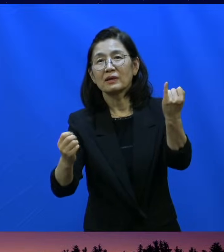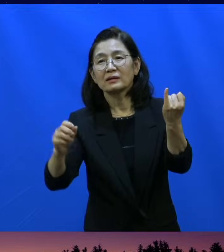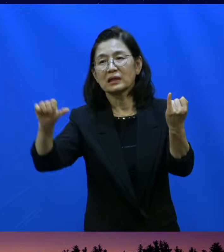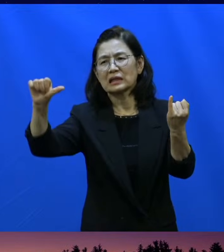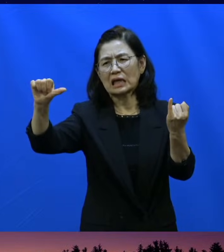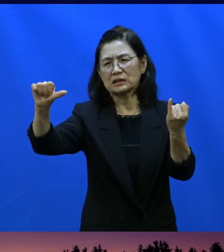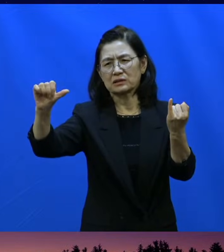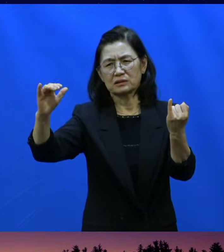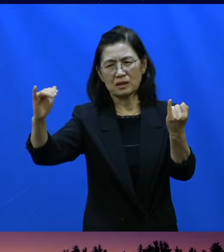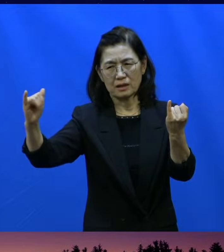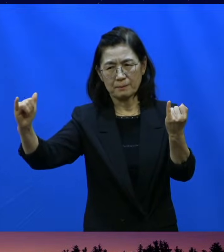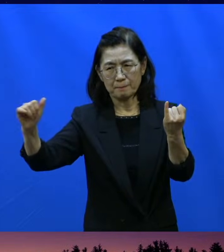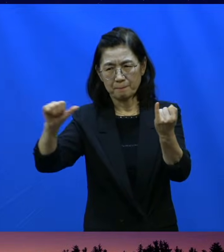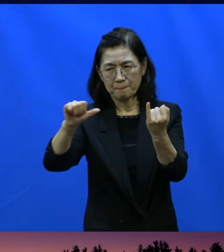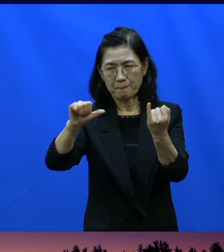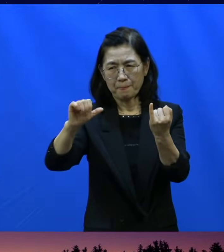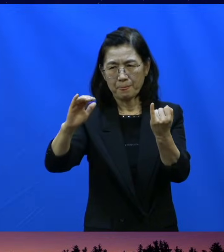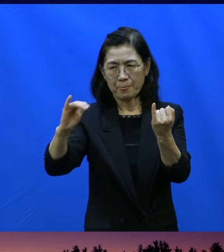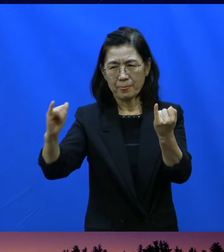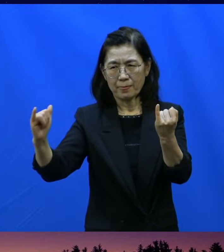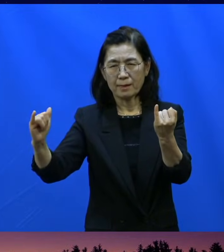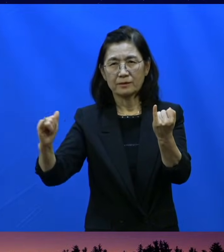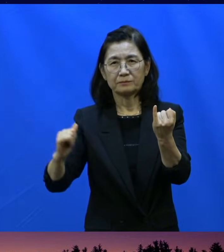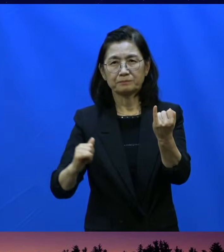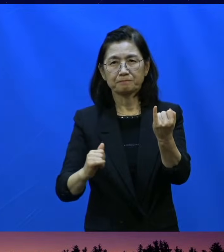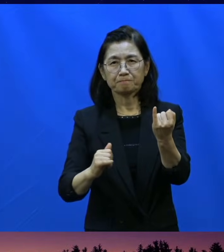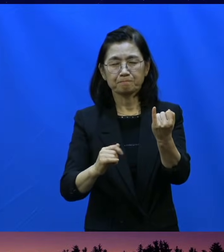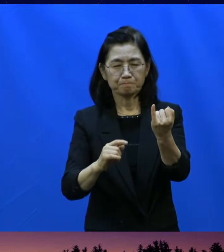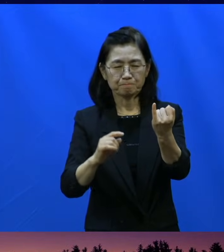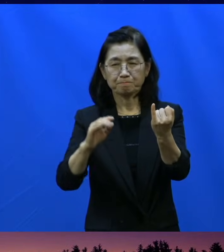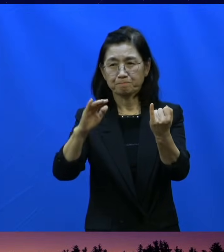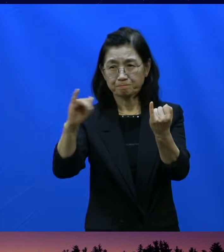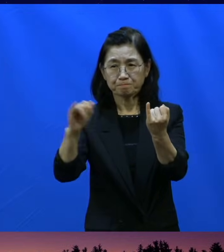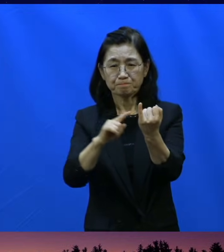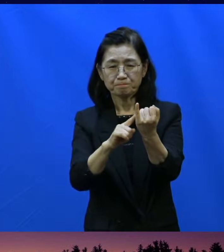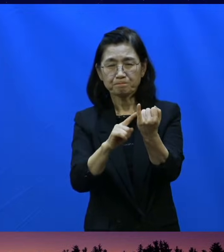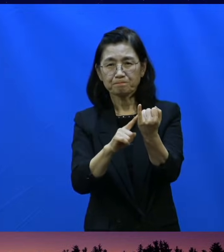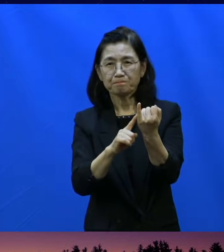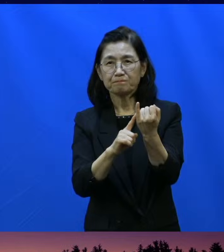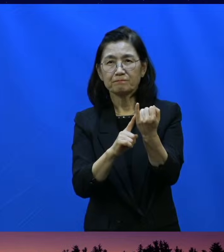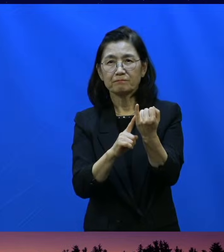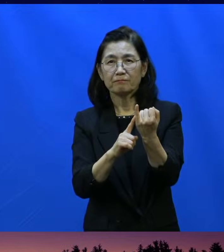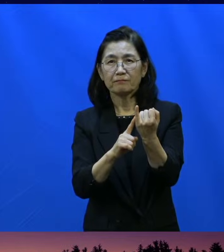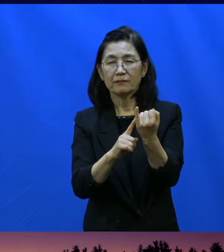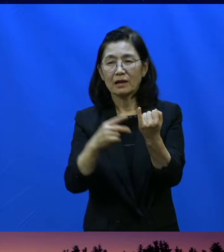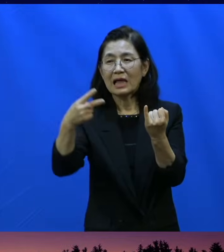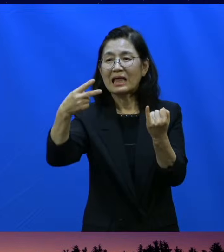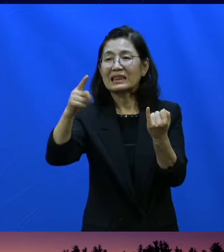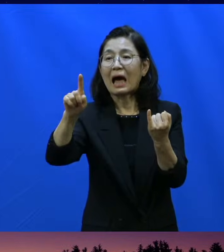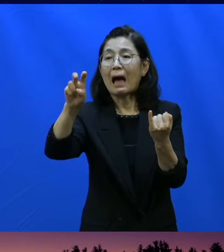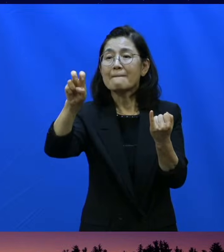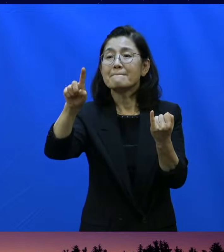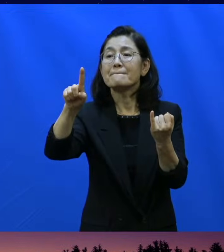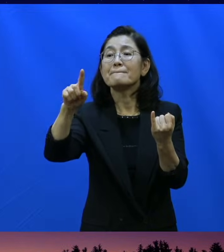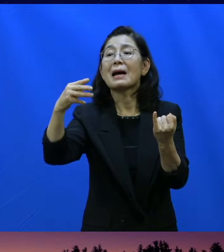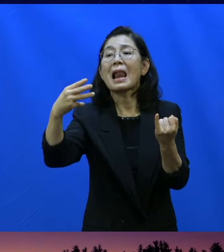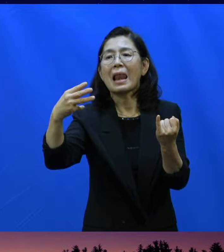근데 그 가운데 여러분 이 이름이 기구한 사람들만 나와요. 다말.